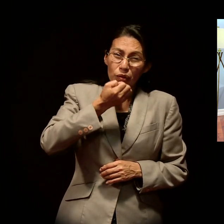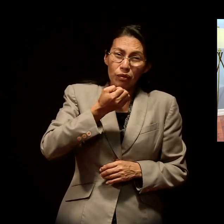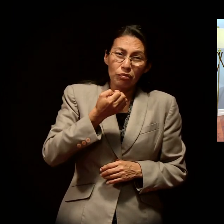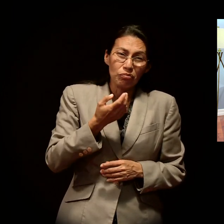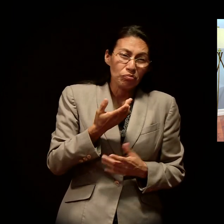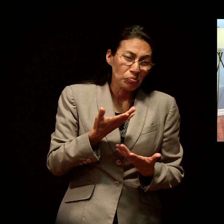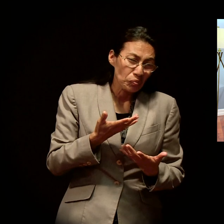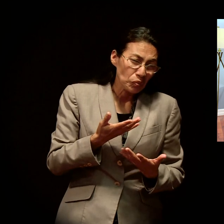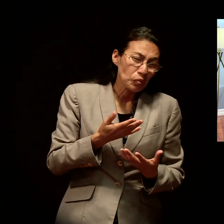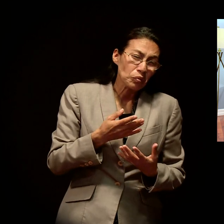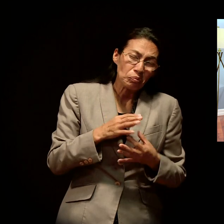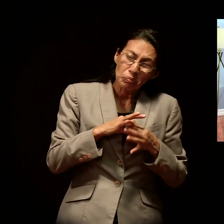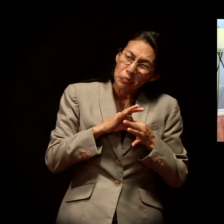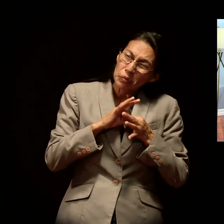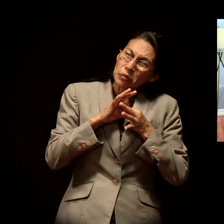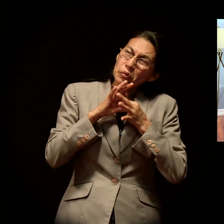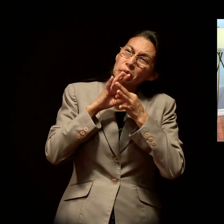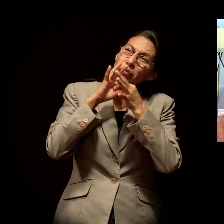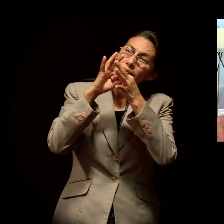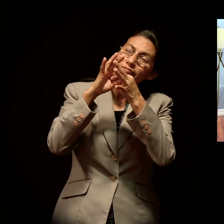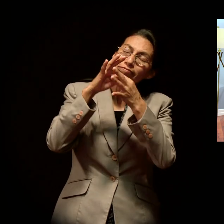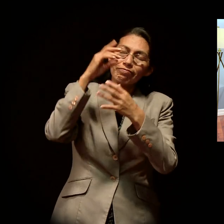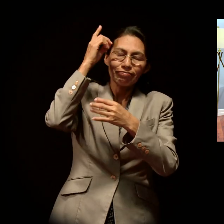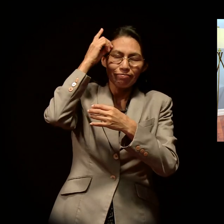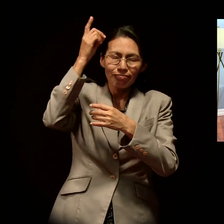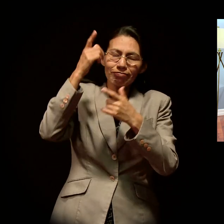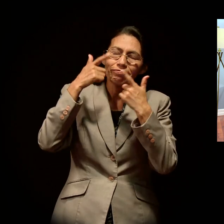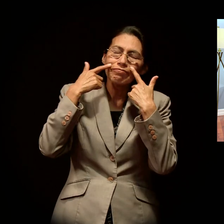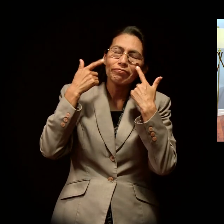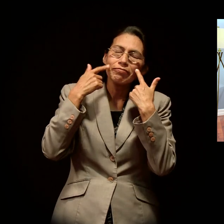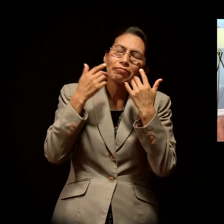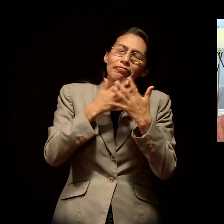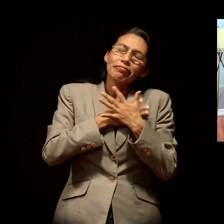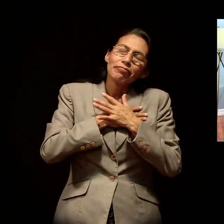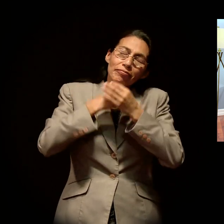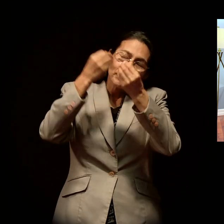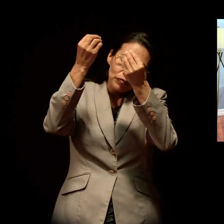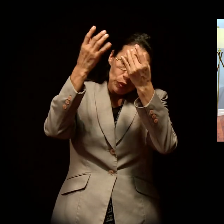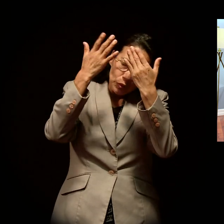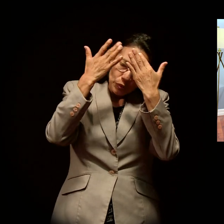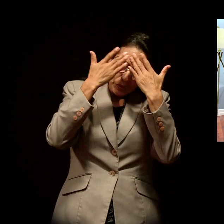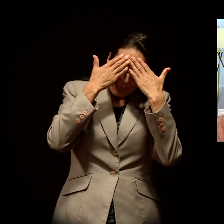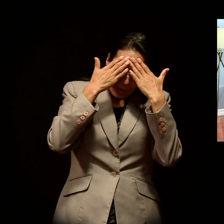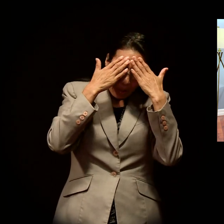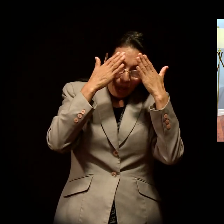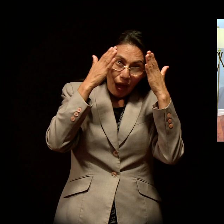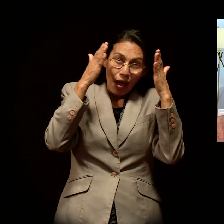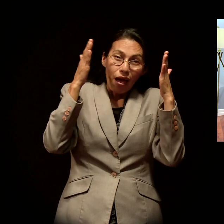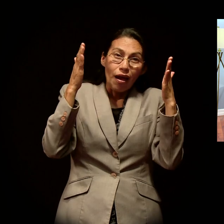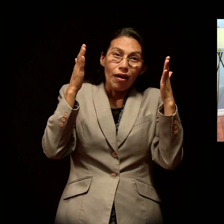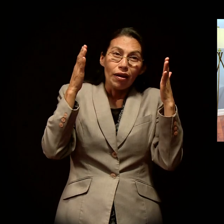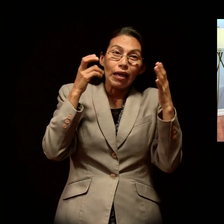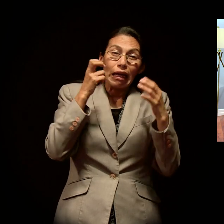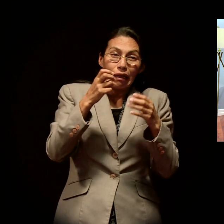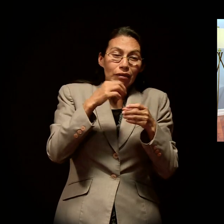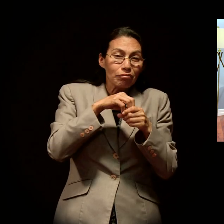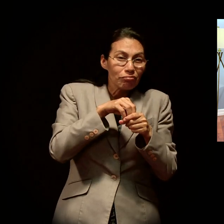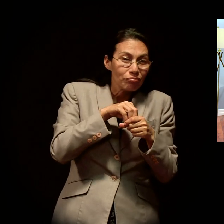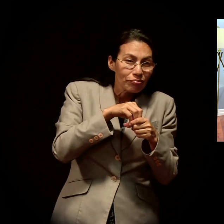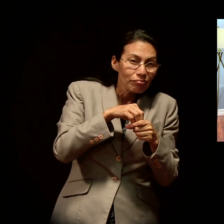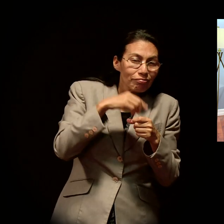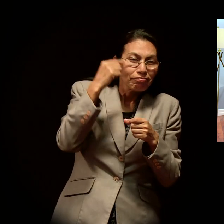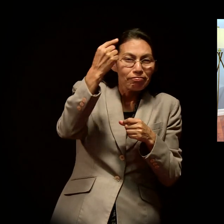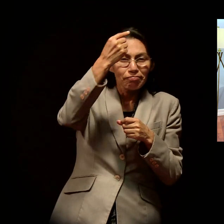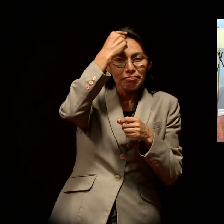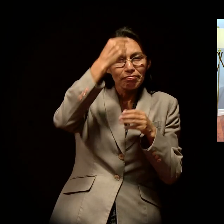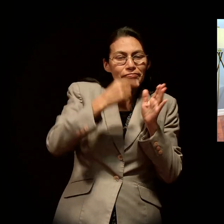hicieron como una vigilia y Dios en su infinita Gracias reveló este secreto lo